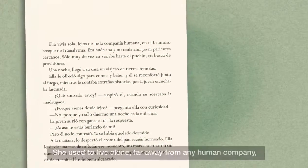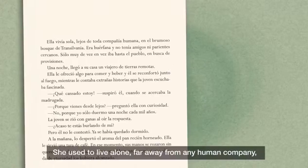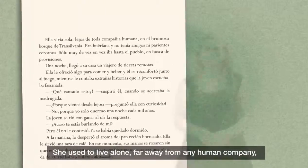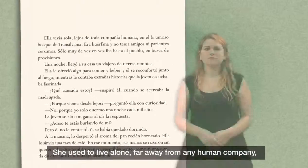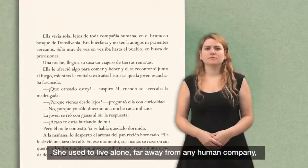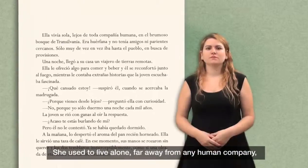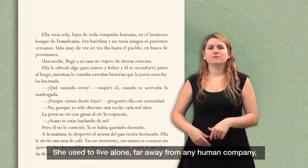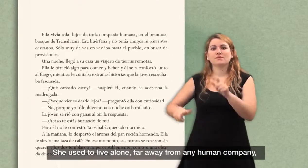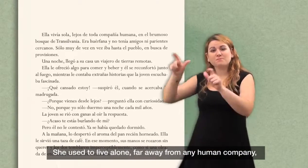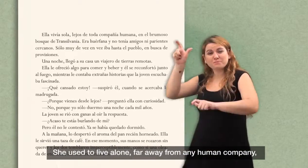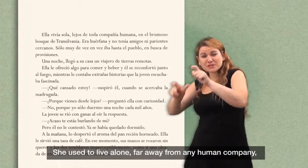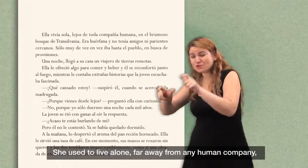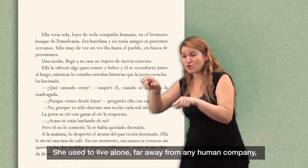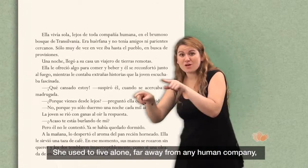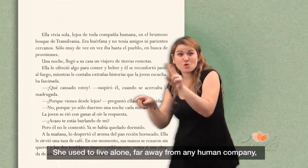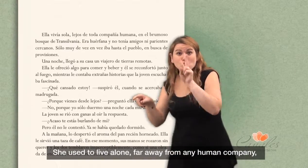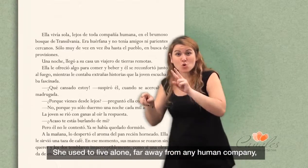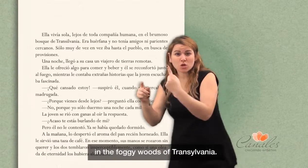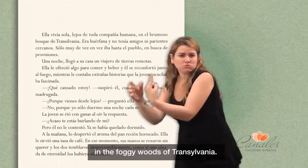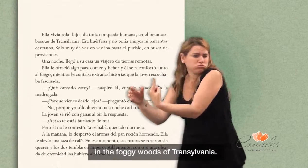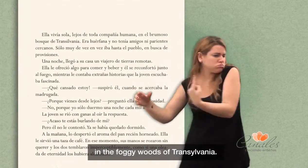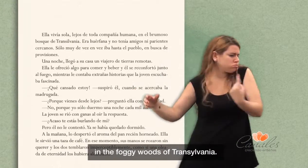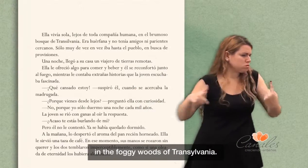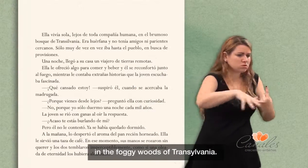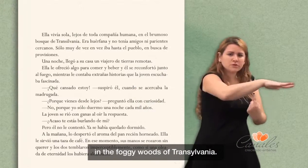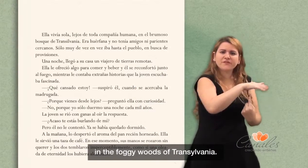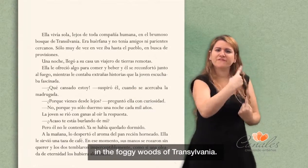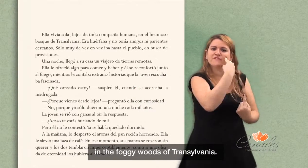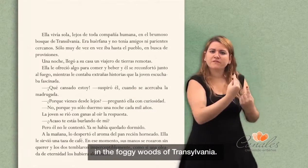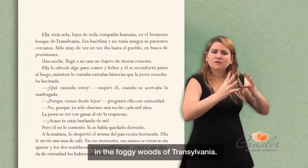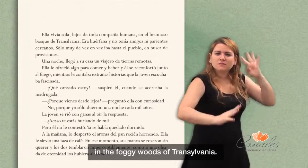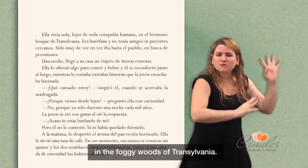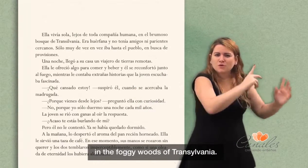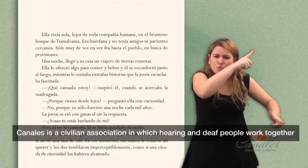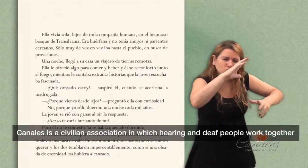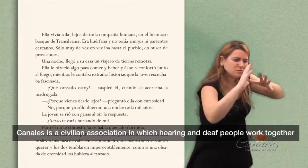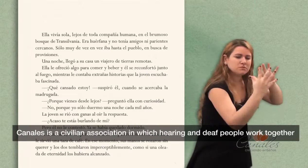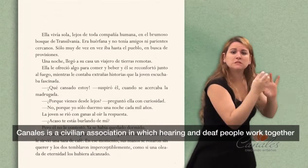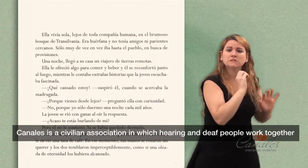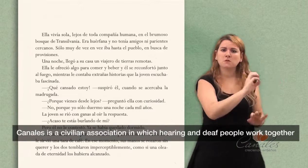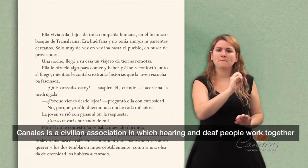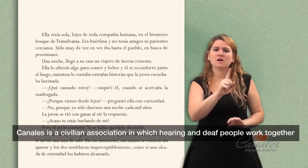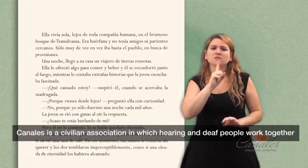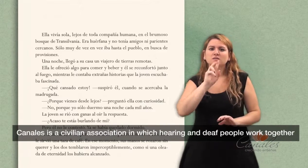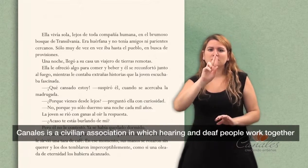Ella vivía sola, lejos de toda compañía humana en el brumoso bosque de Transilvania. Canales es una asociación civil en la